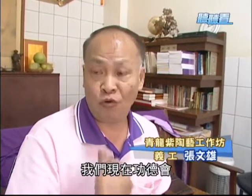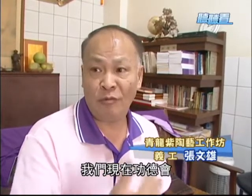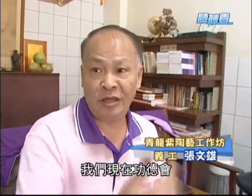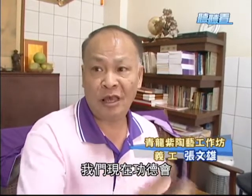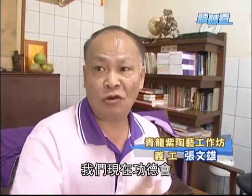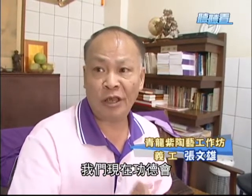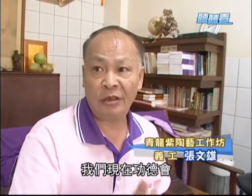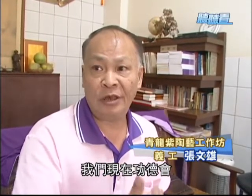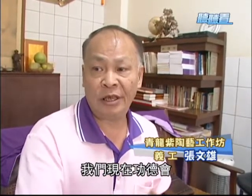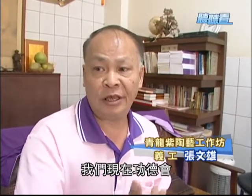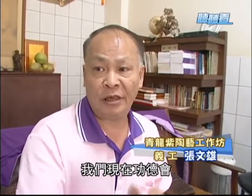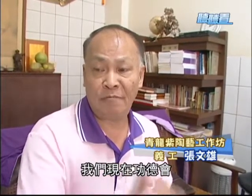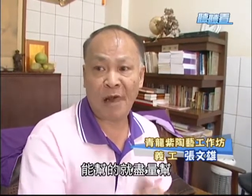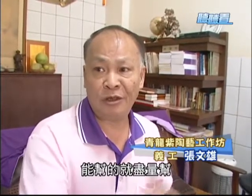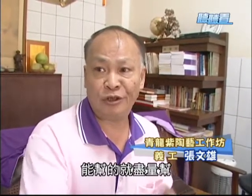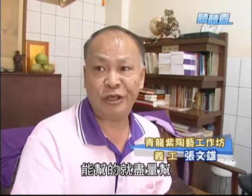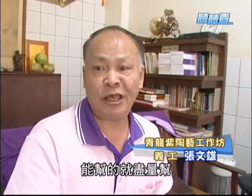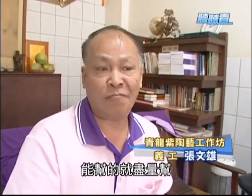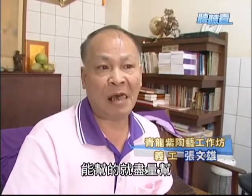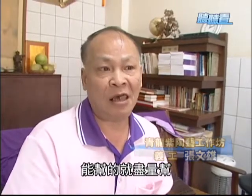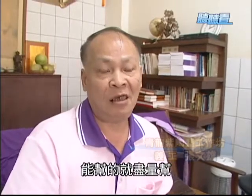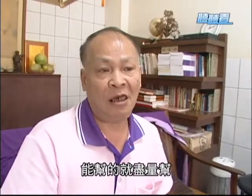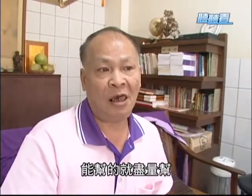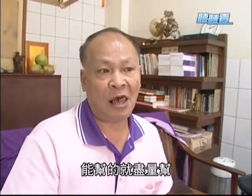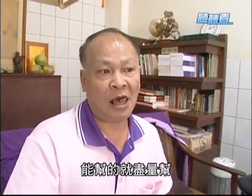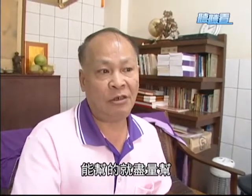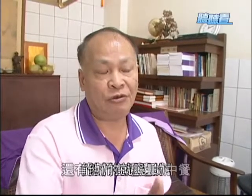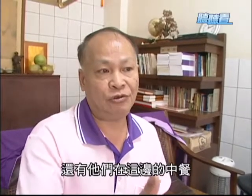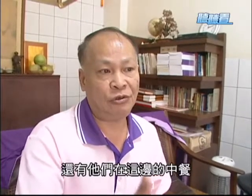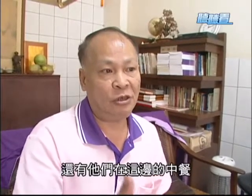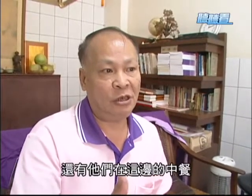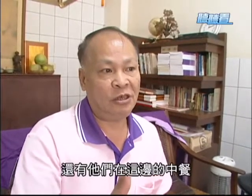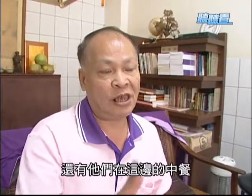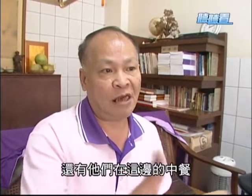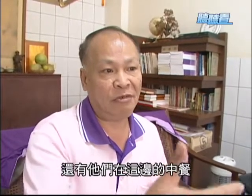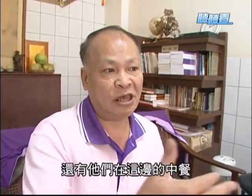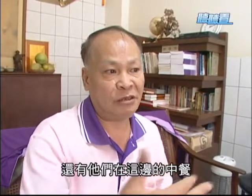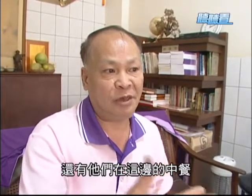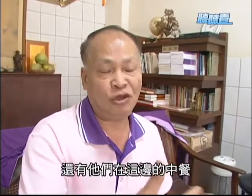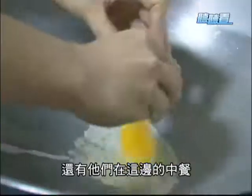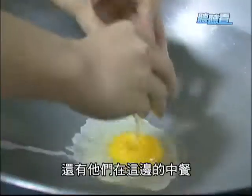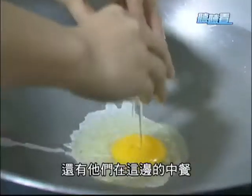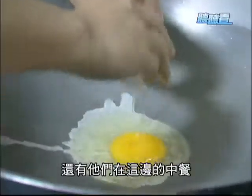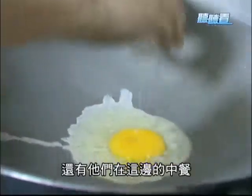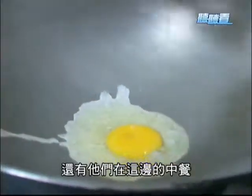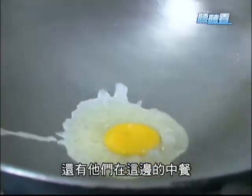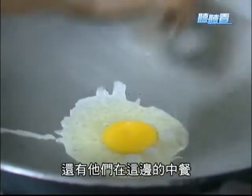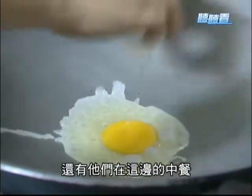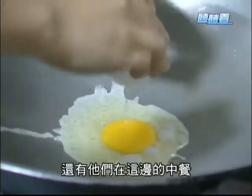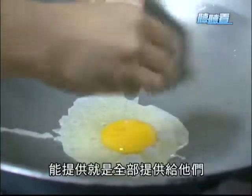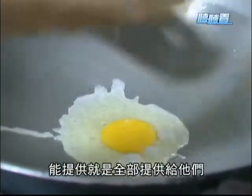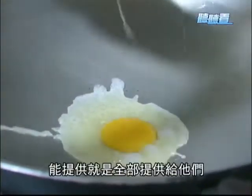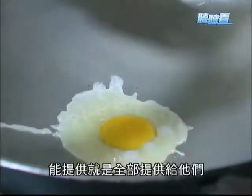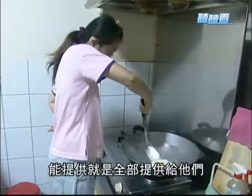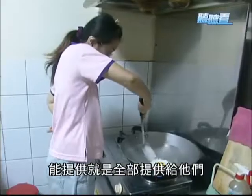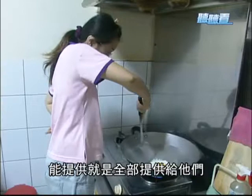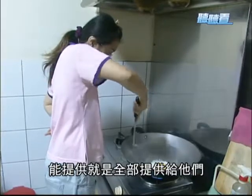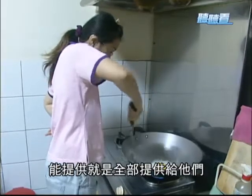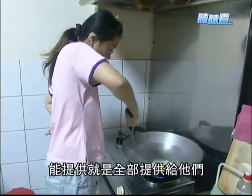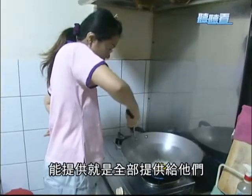我们现在功德会能帮的就尽量帮，还有他们在这边的中餐呢、啊，能提供就是全部提供给他